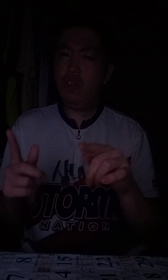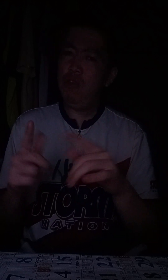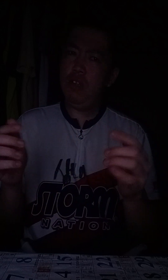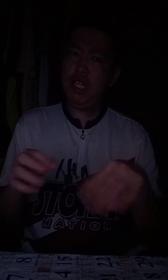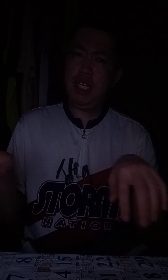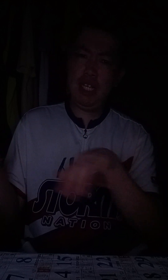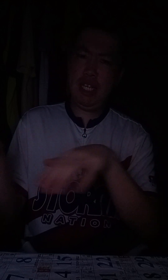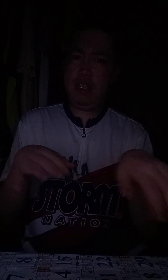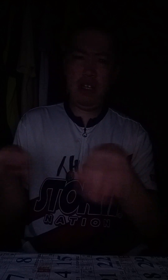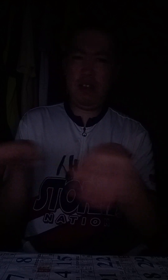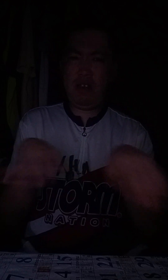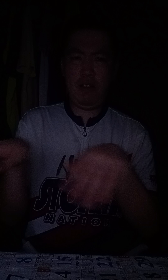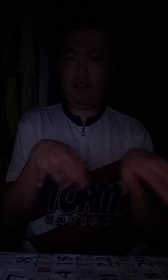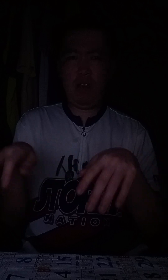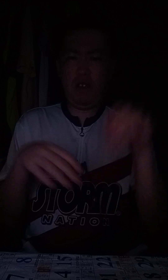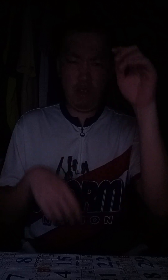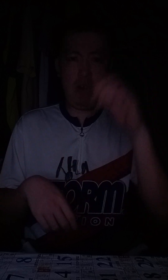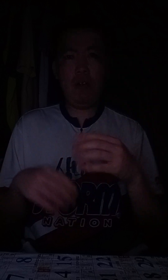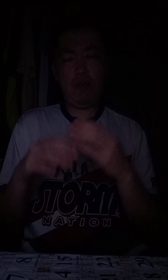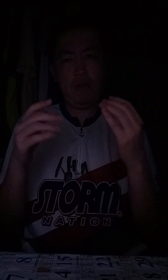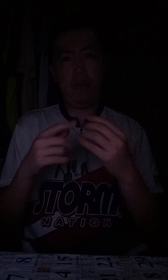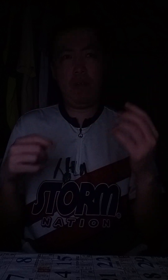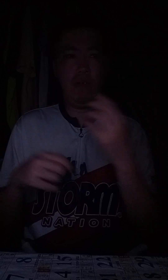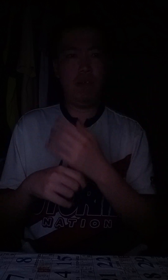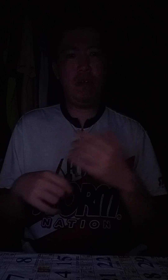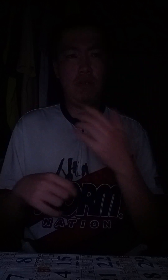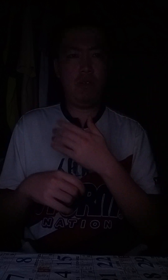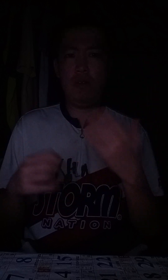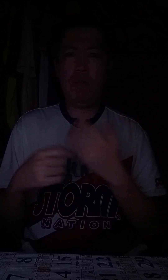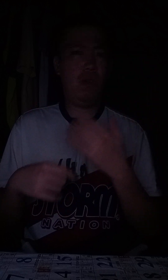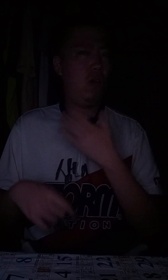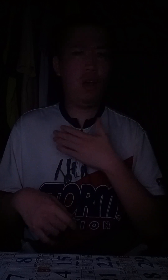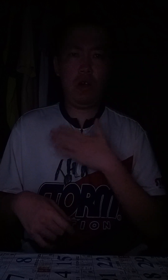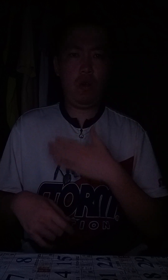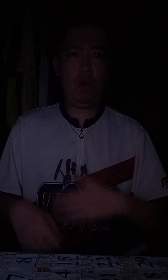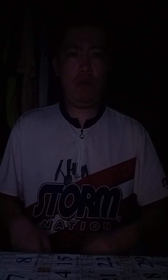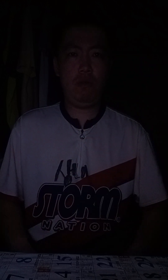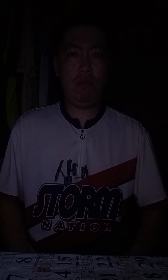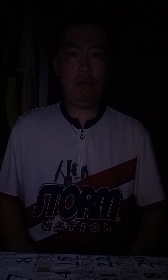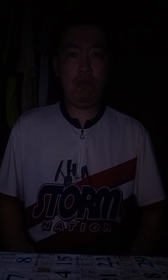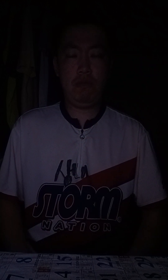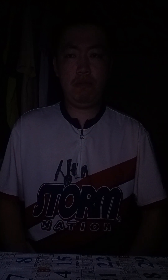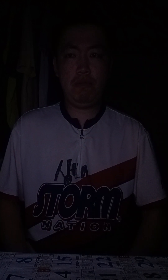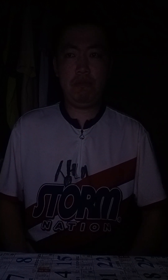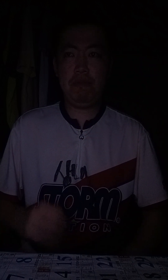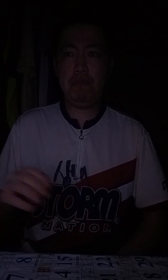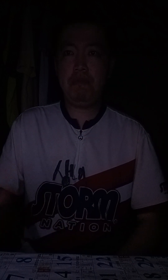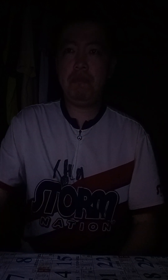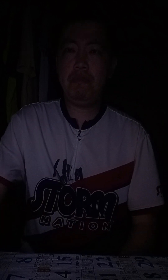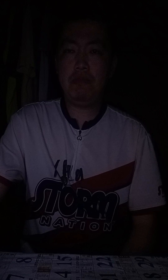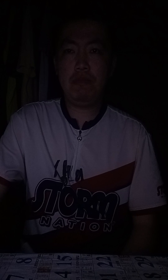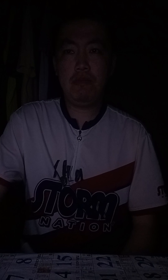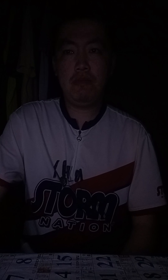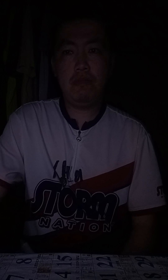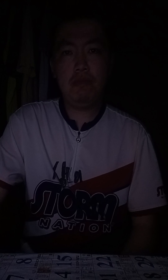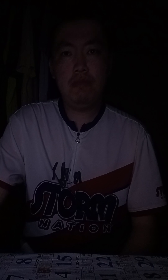2.7 규모의 지진이 발생했지만 다행히 별다른 피해는 없었습니다. MBC 뉴스 오유림입니다.